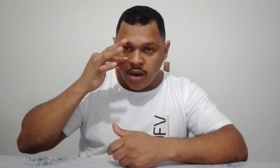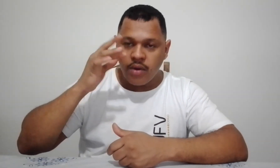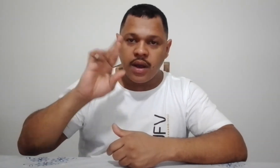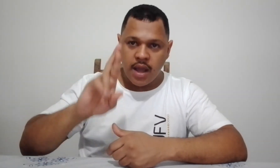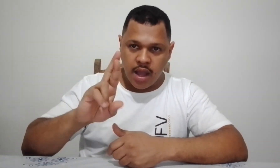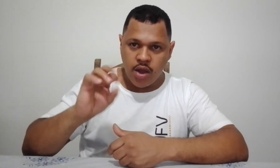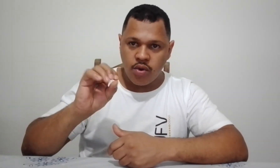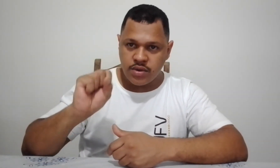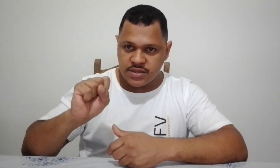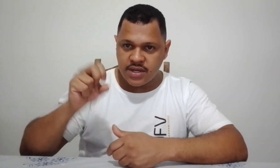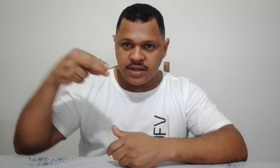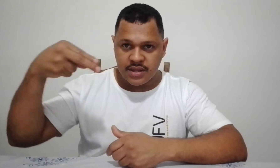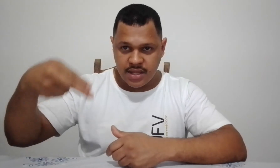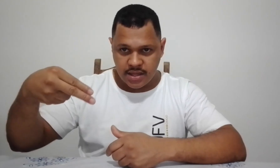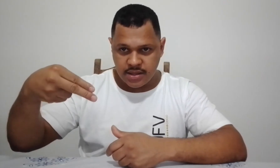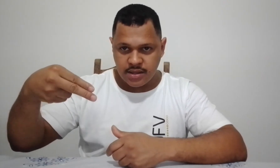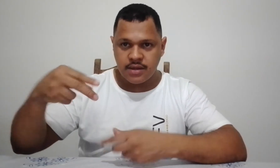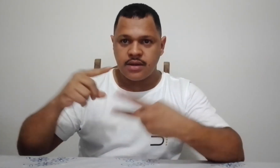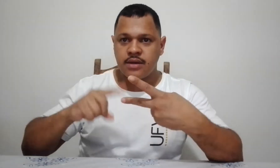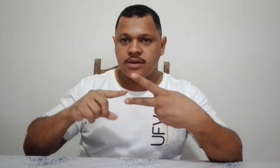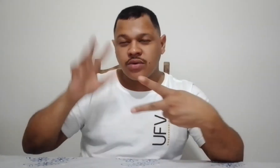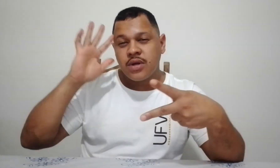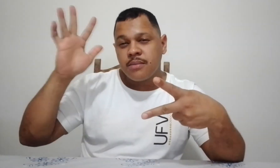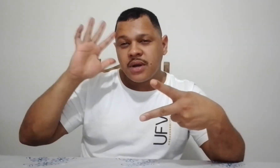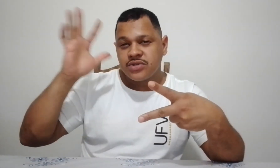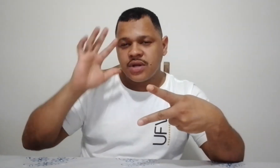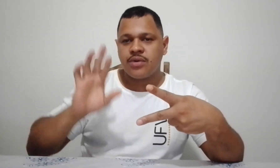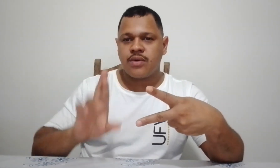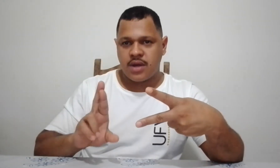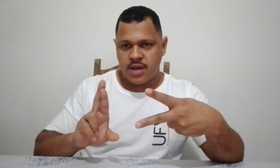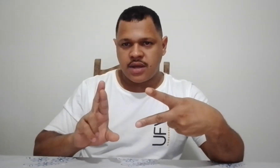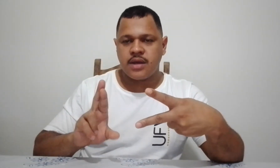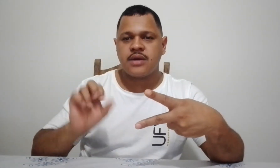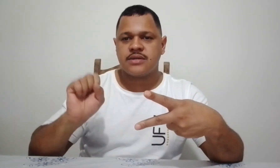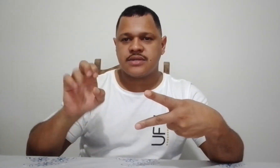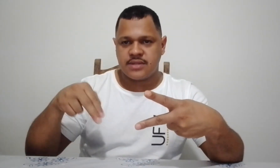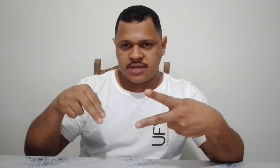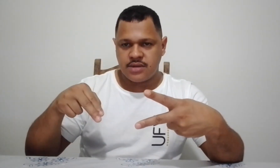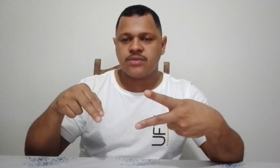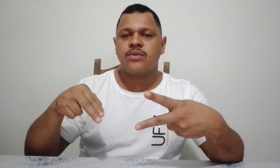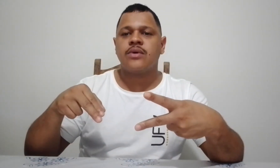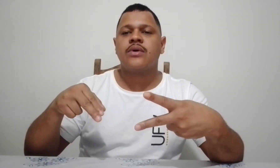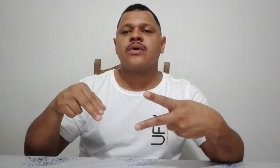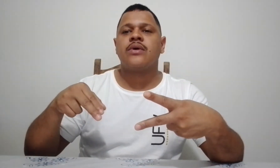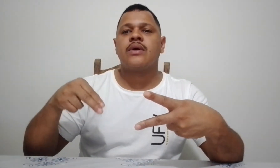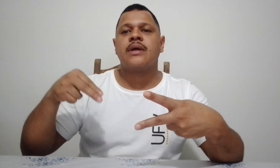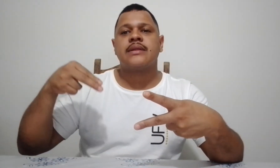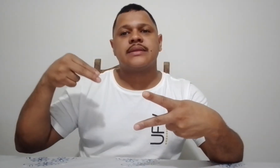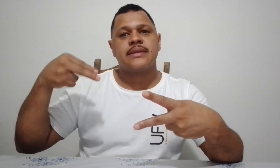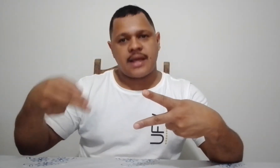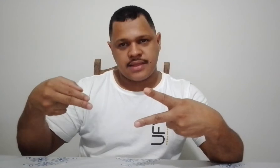tamanho imaginário, R seno θ. Componente real, componente imaginário.